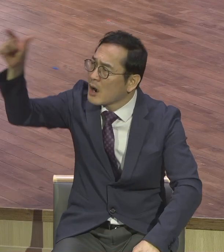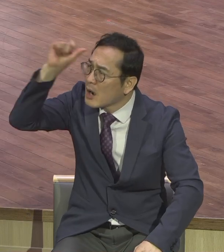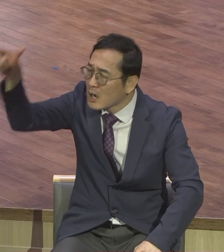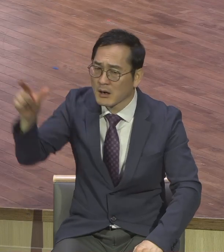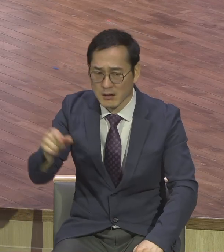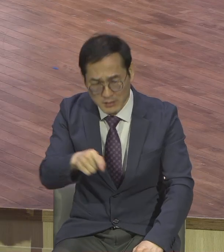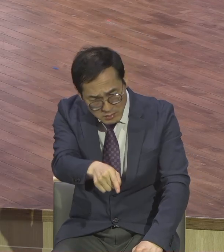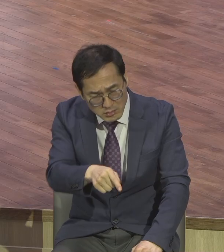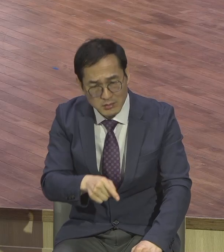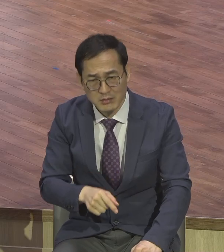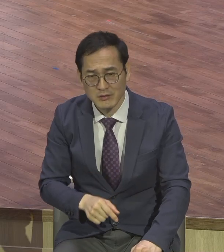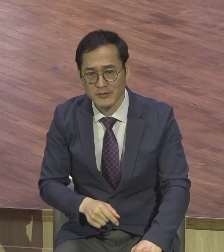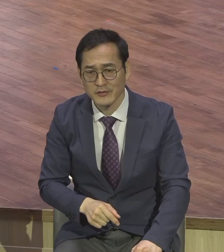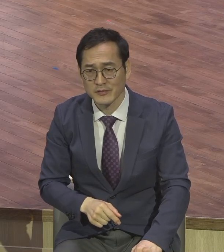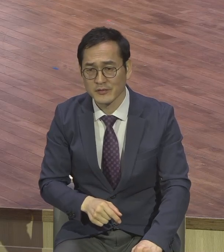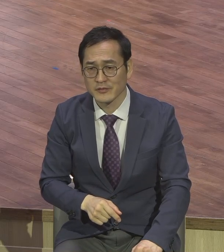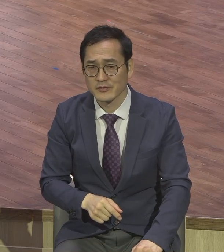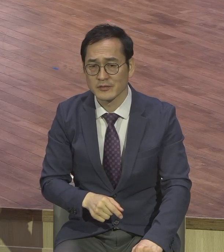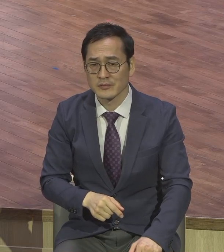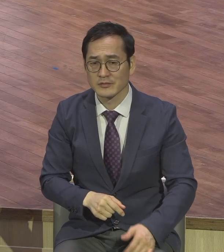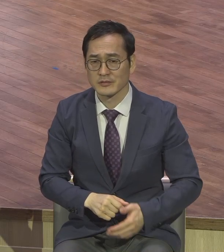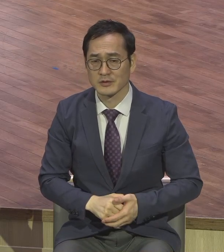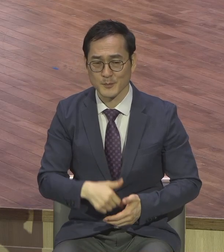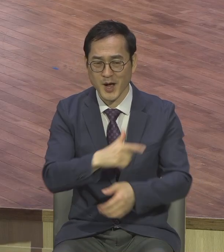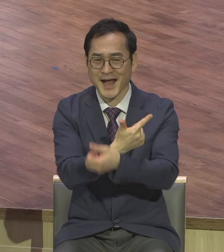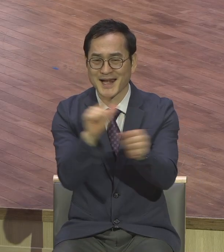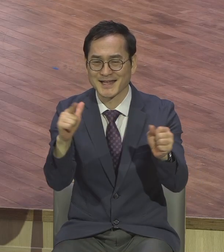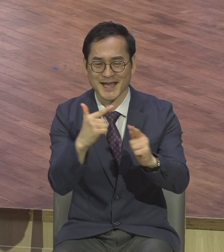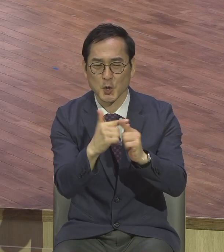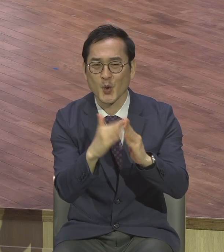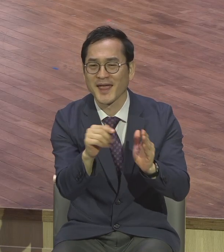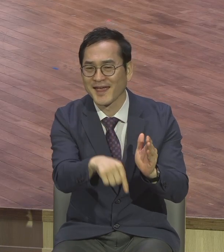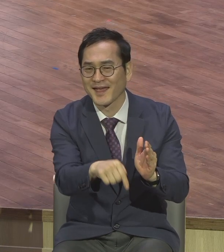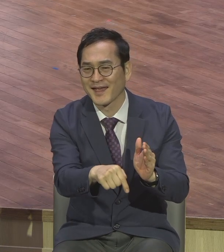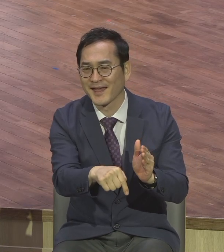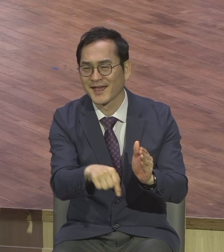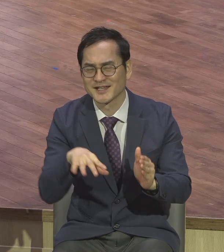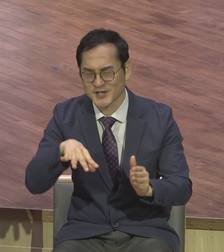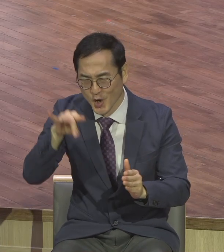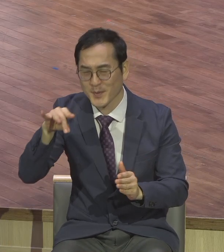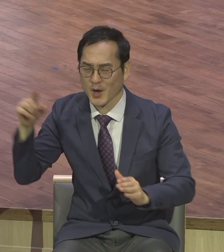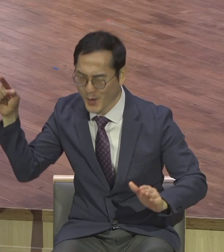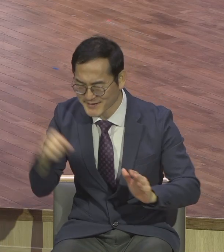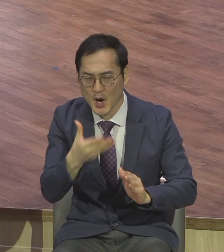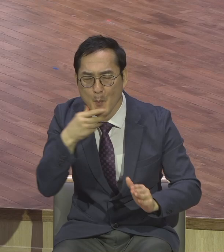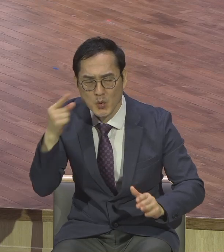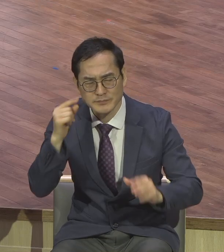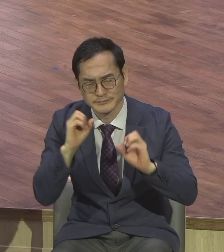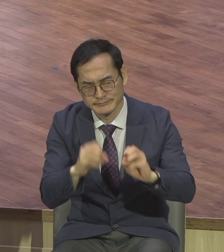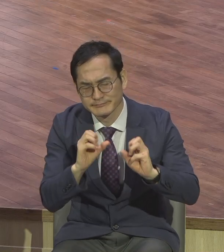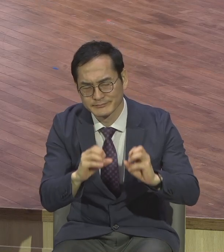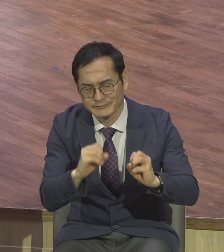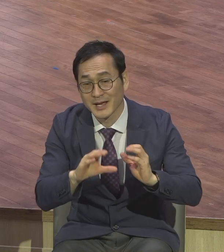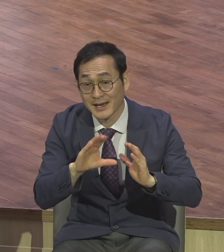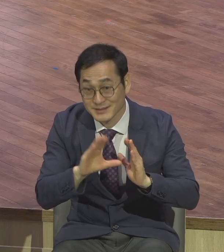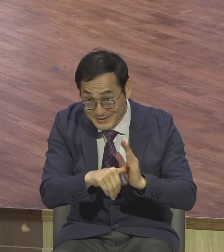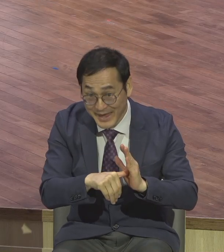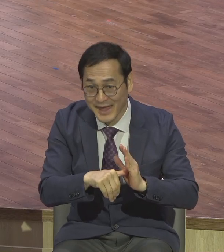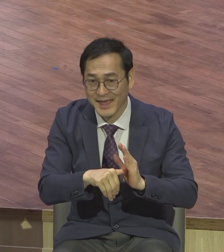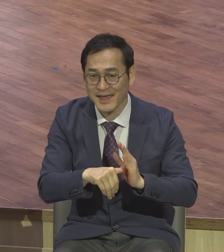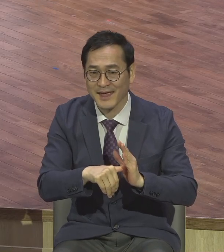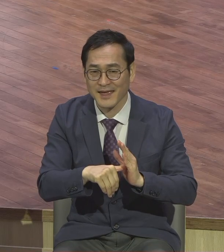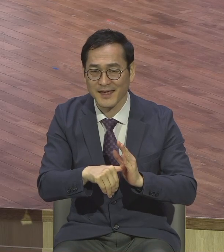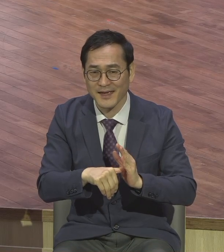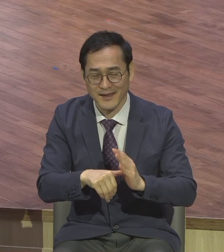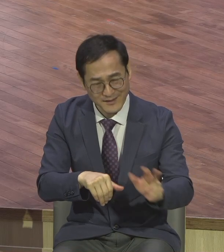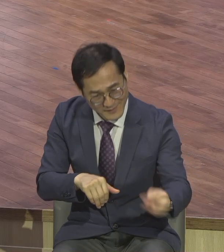바울은 갈라디아 교인들을 처음 갈라디아 지에 가서 복음을 전파할 때 바울의 모습을 말하고